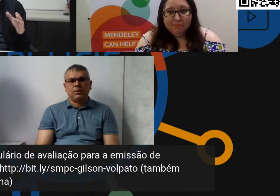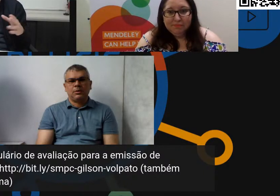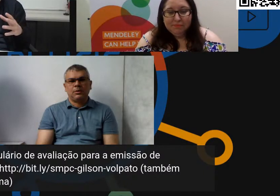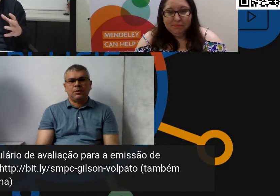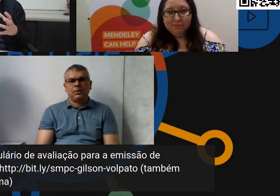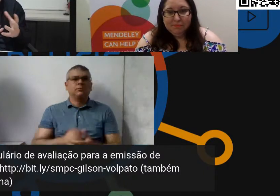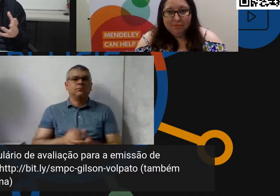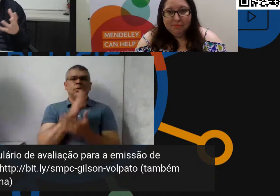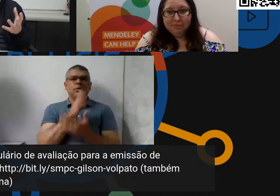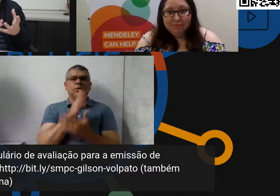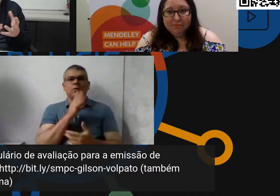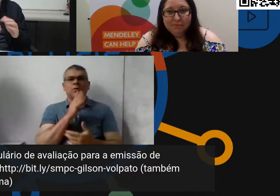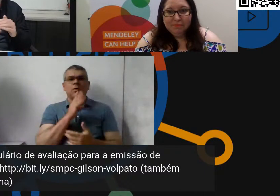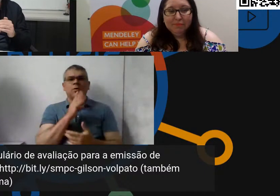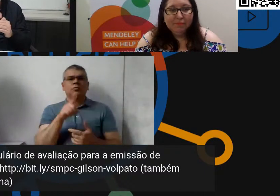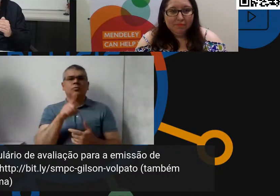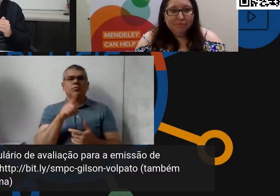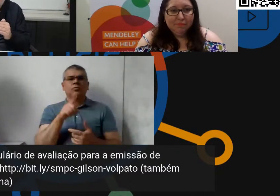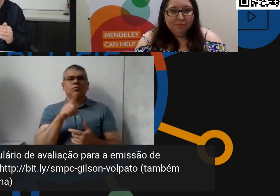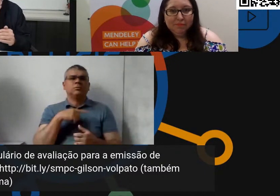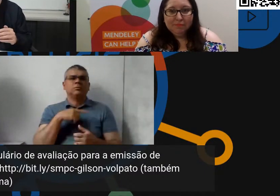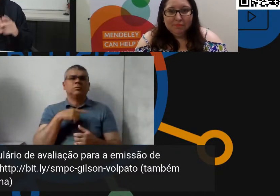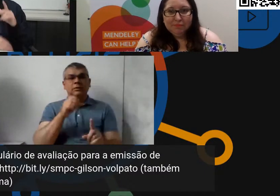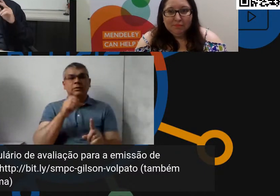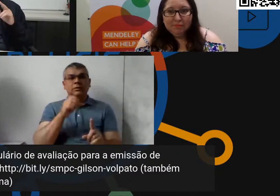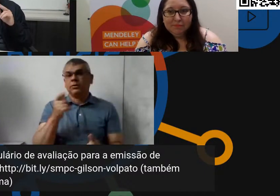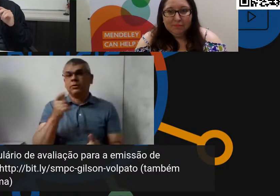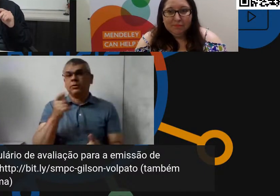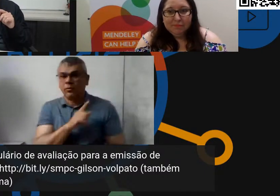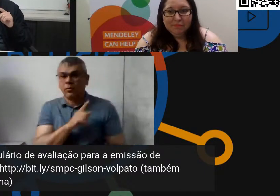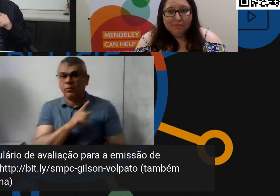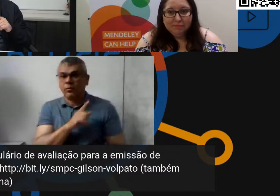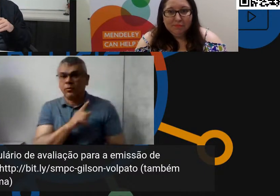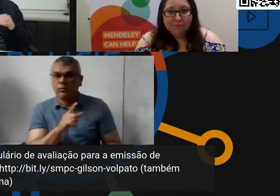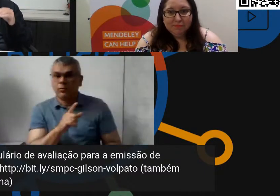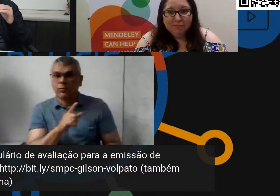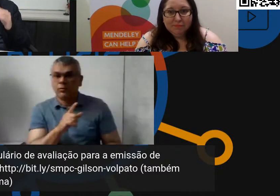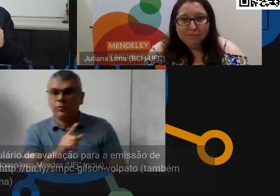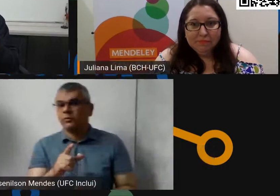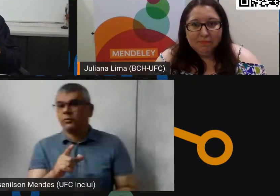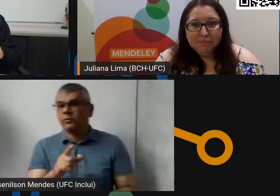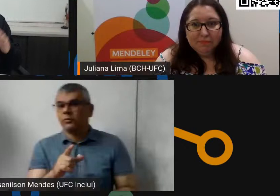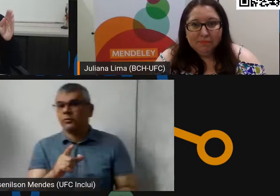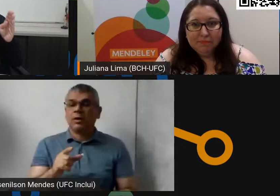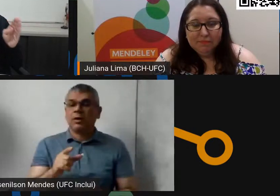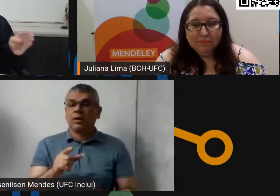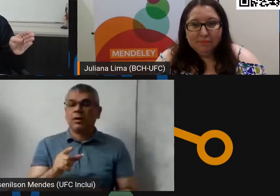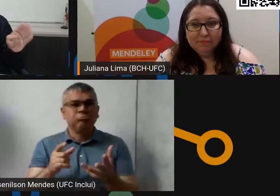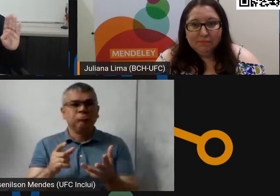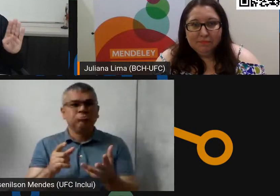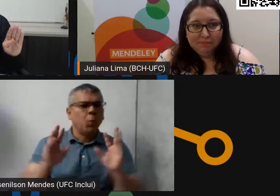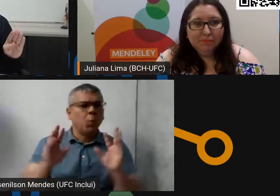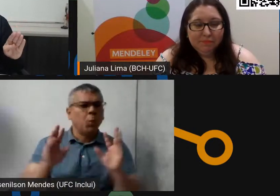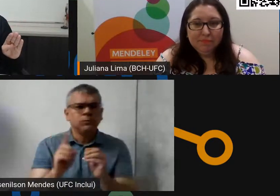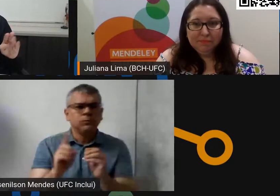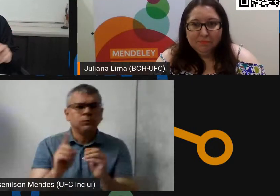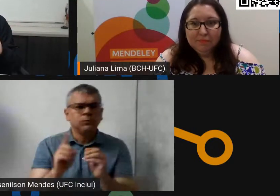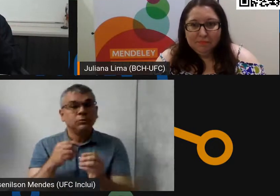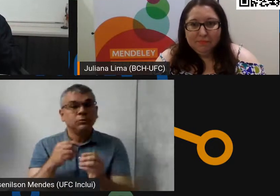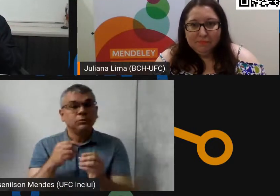concluir, mas ele acha que aqueles dados são valiosos, ele publica. Eu vi essas revistas começarem em 2014, então é